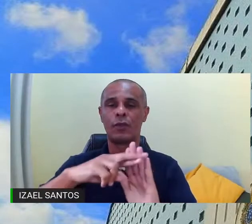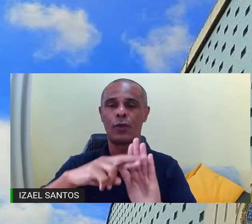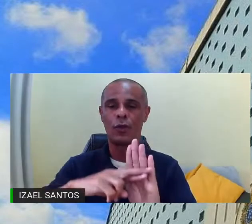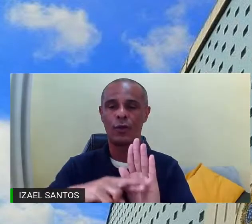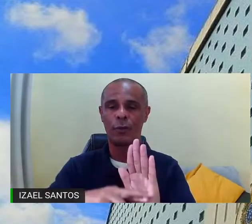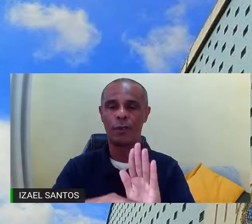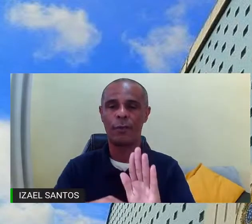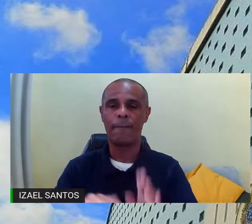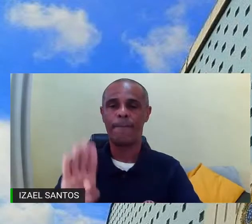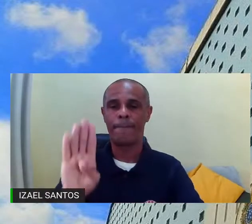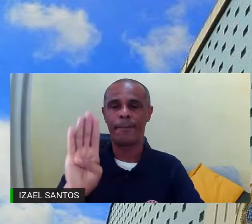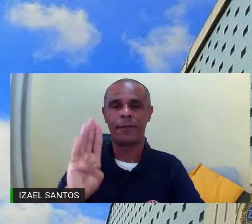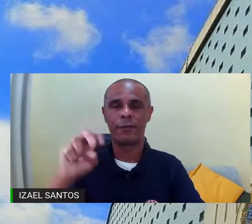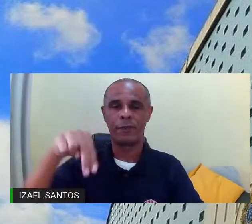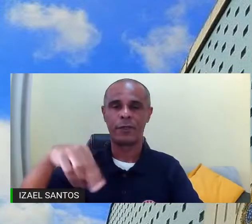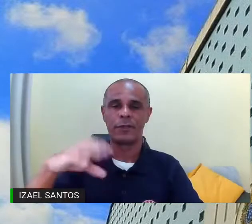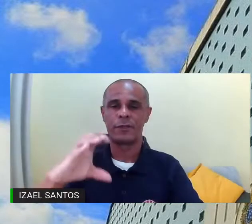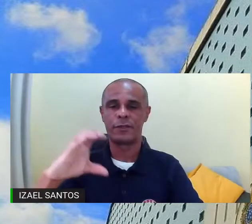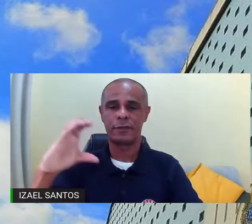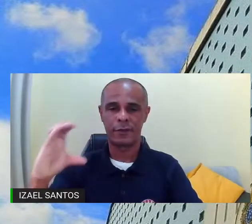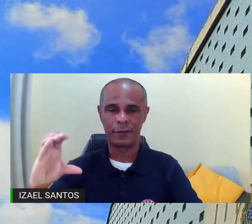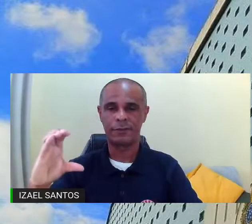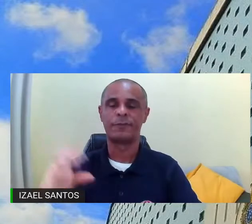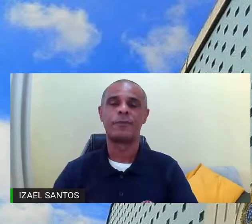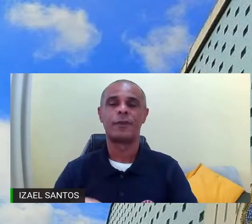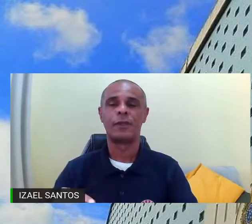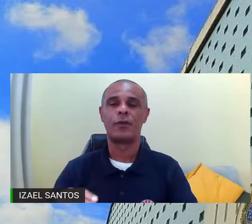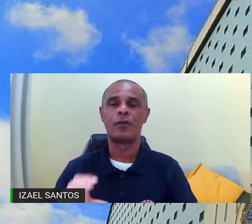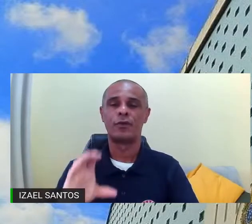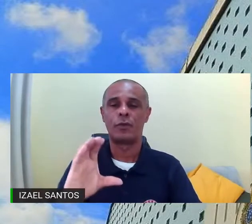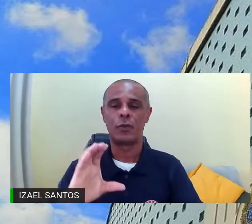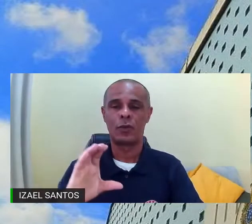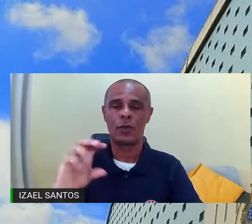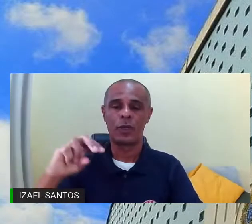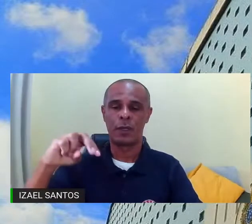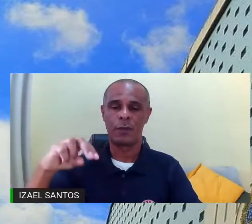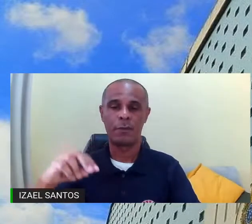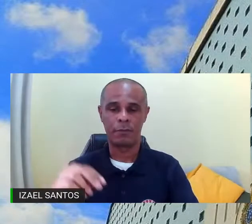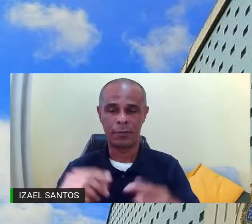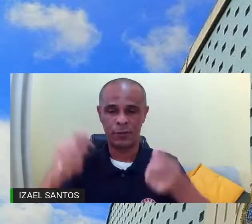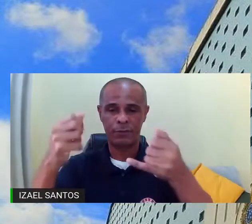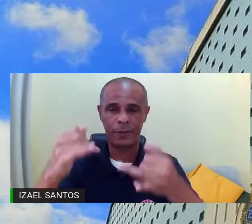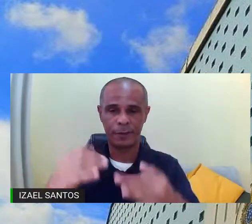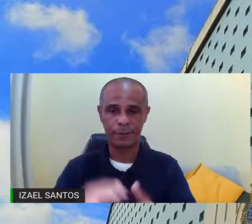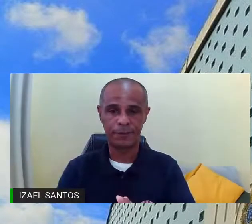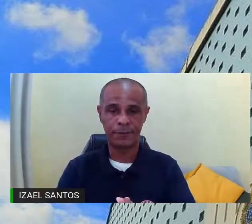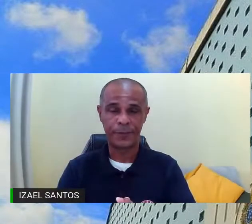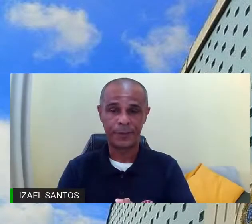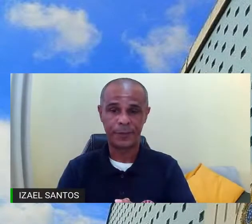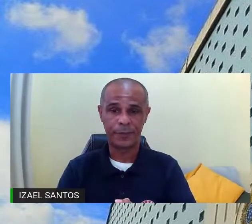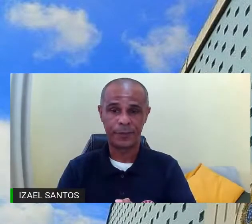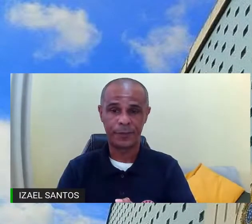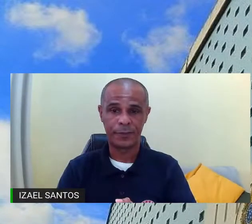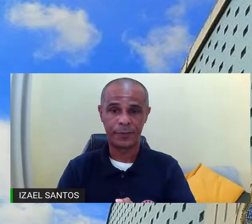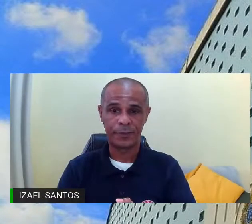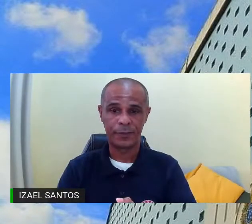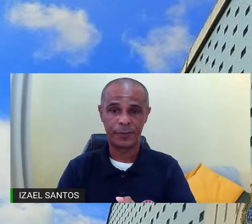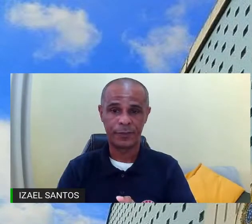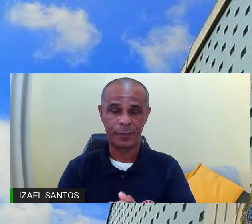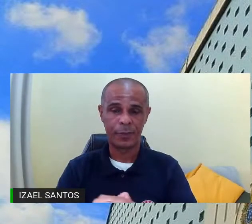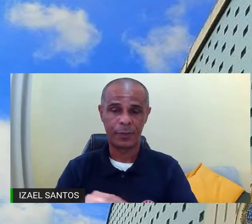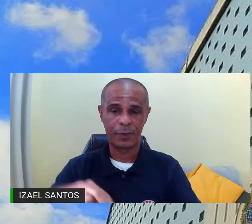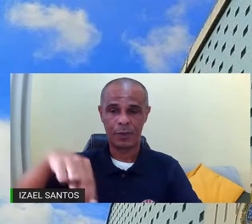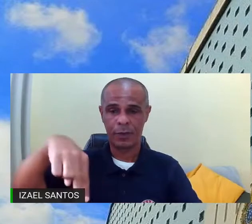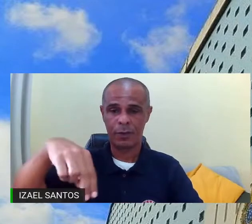Naturalmente, essas diretrizes do Conselho Nacional de Educação, às quais me referi. Vou citar o que a nota explicita